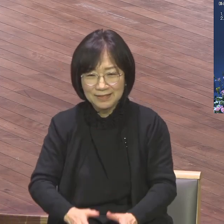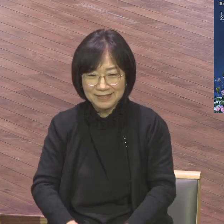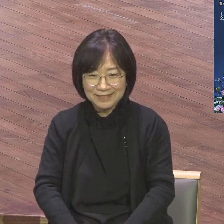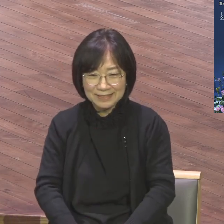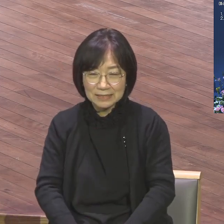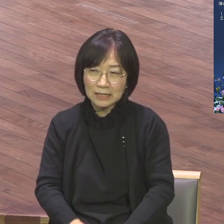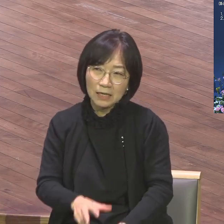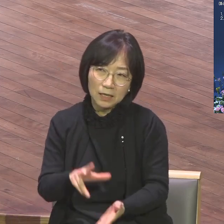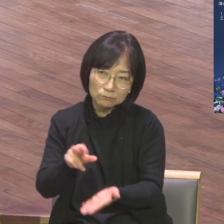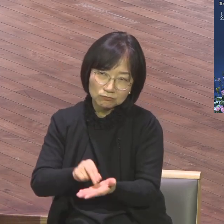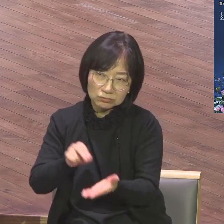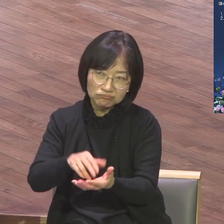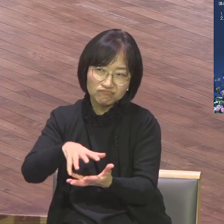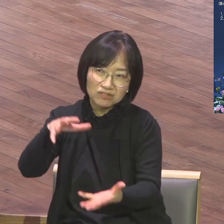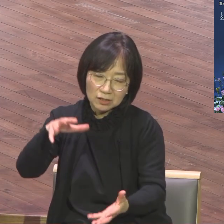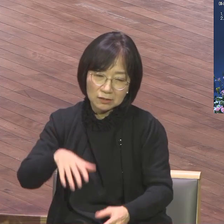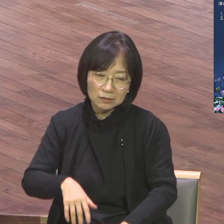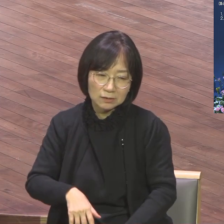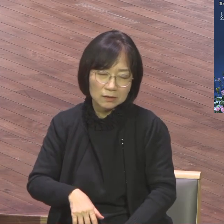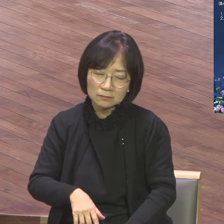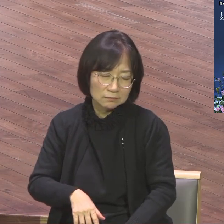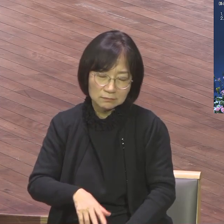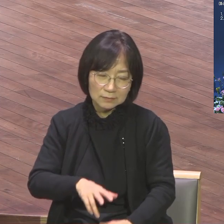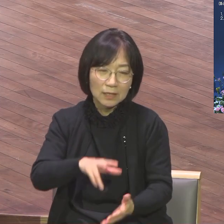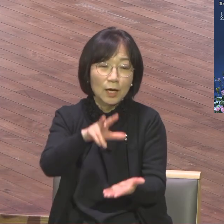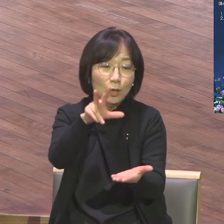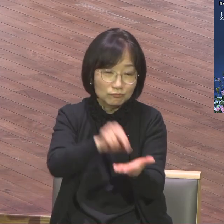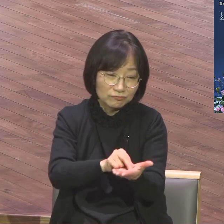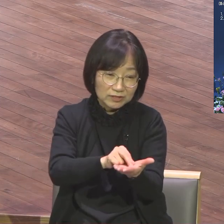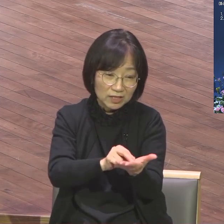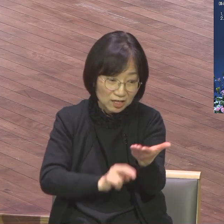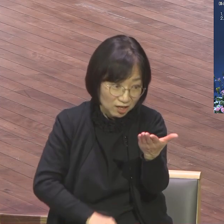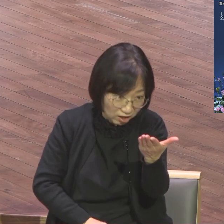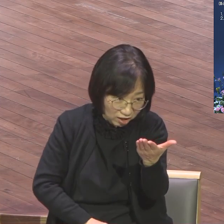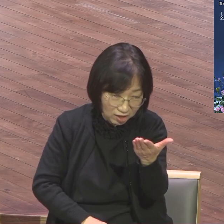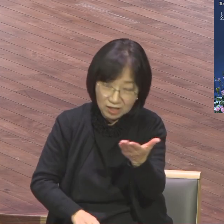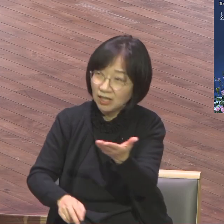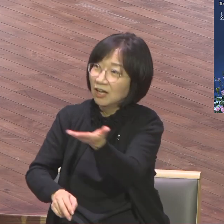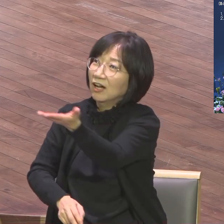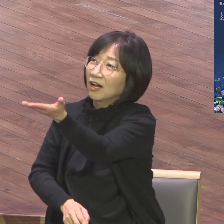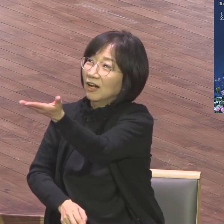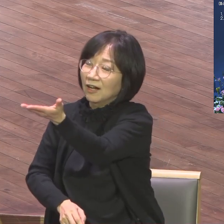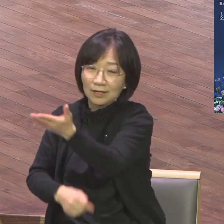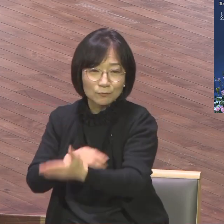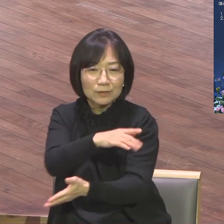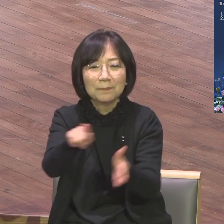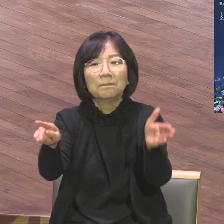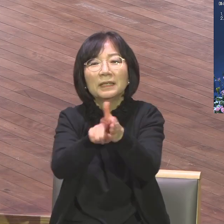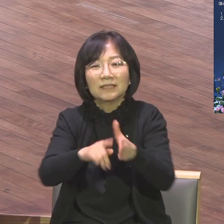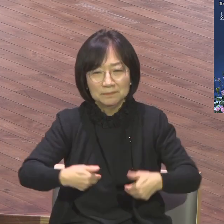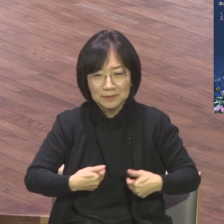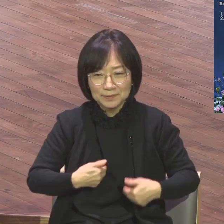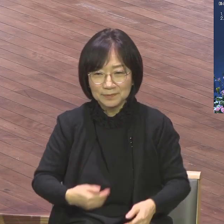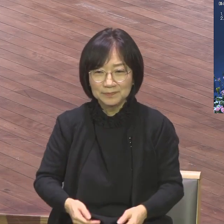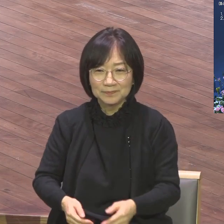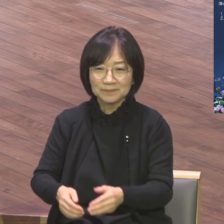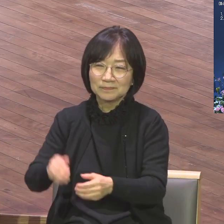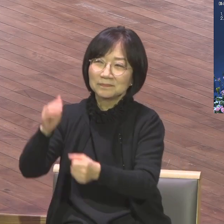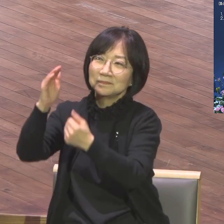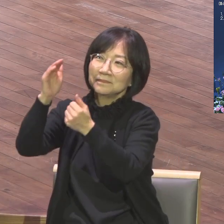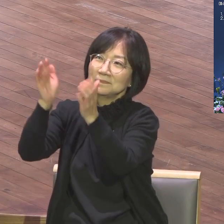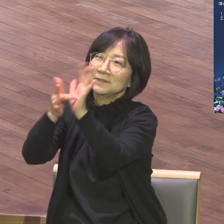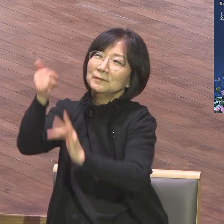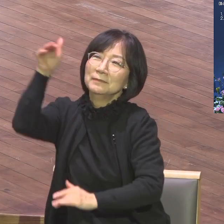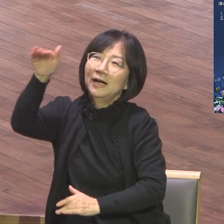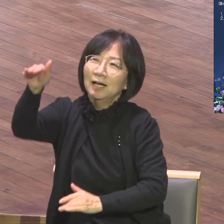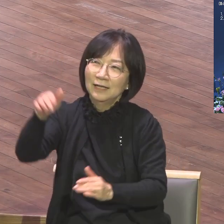목사님 저는 문제가 너무 많아요. 문제가 문제가 아니라니까. 그러니까 믿음이 문제예요. 믿음이 있냐 없냐. 열